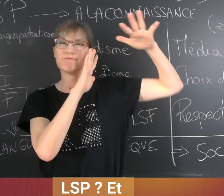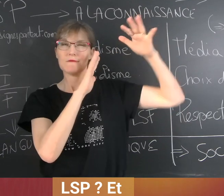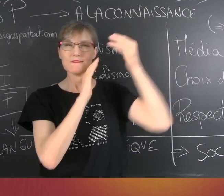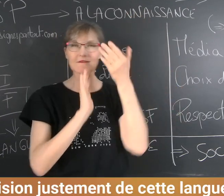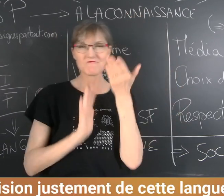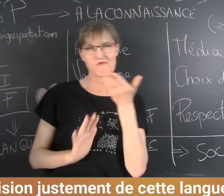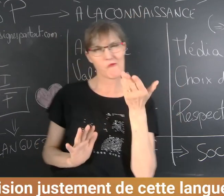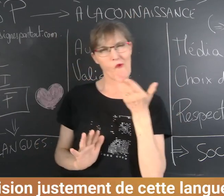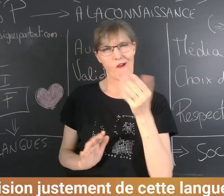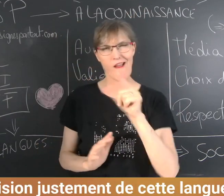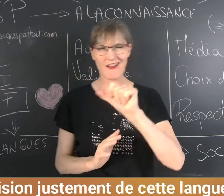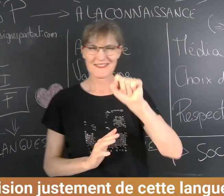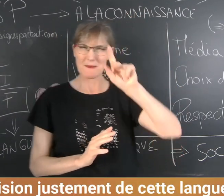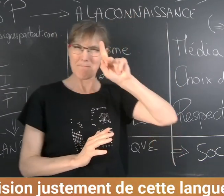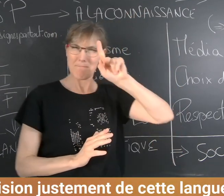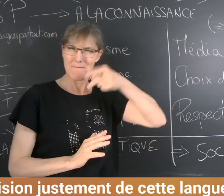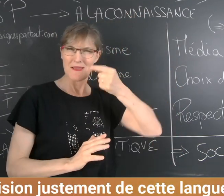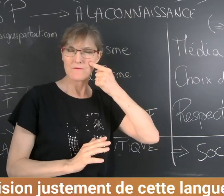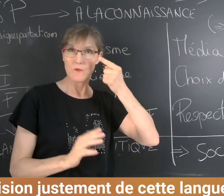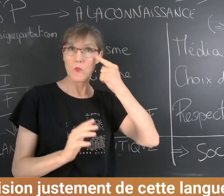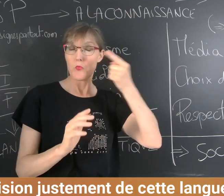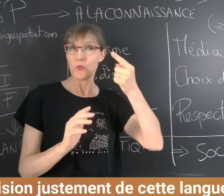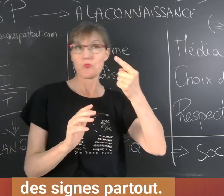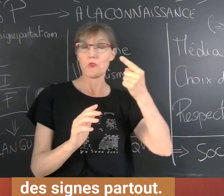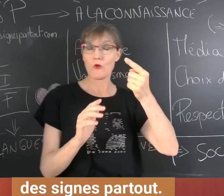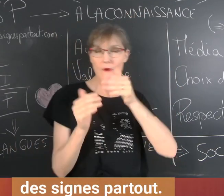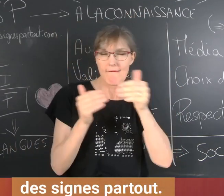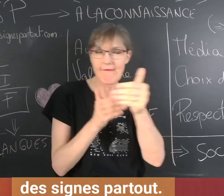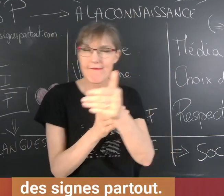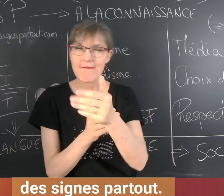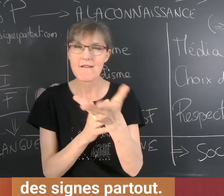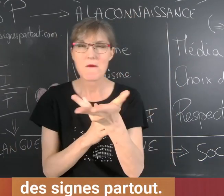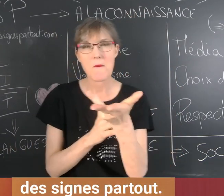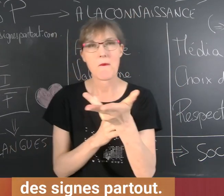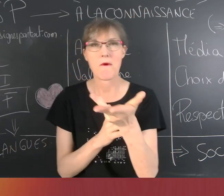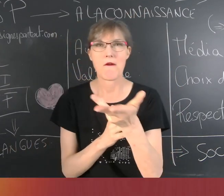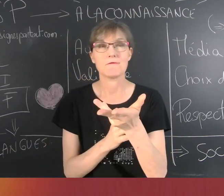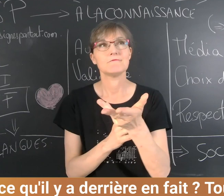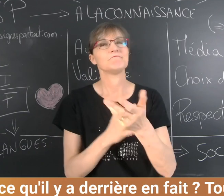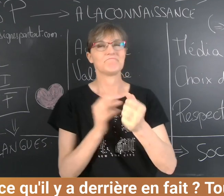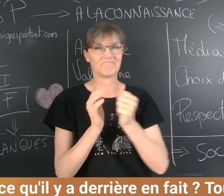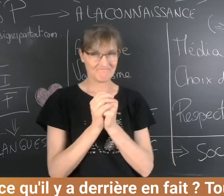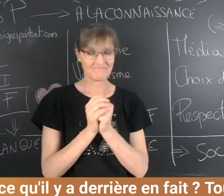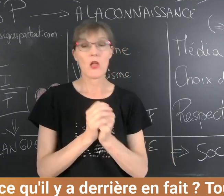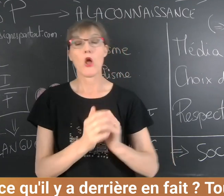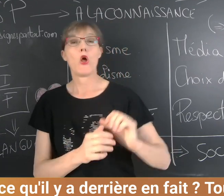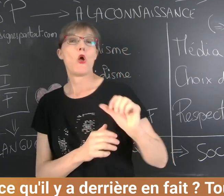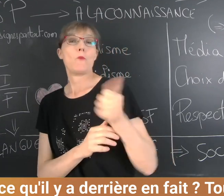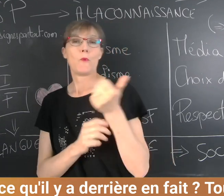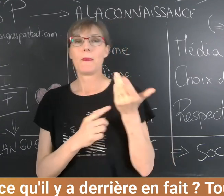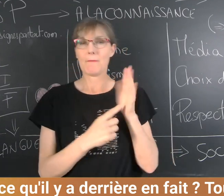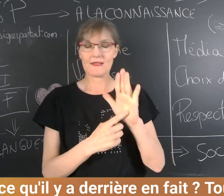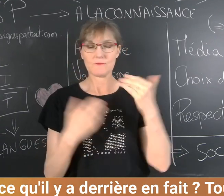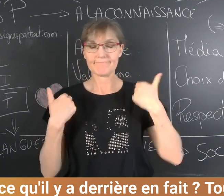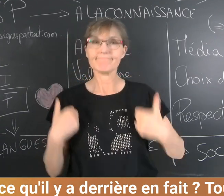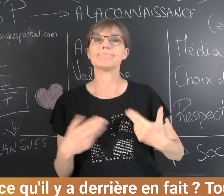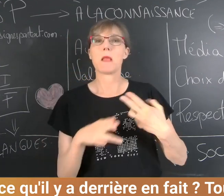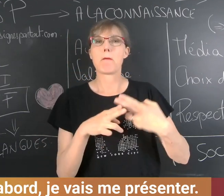Et de la vision justement de cette langue des signes partout. Qu'est-ce qu'il y a derrière en fait? Tout d'abord,